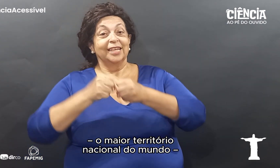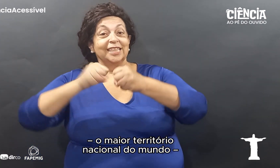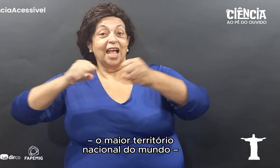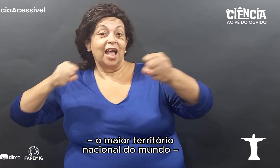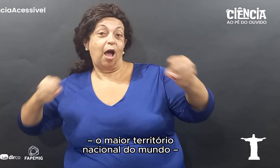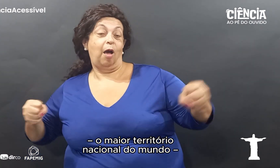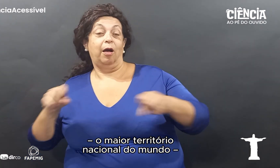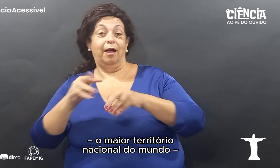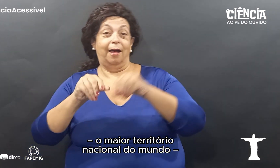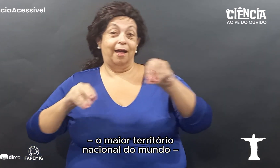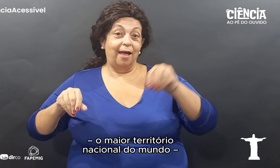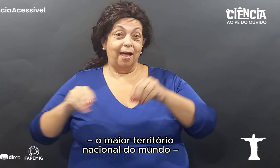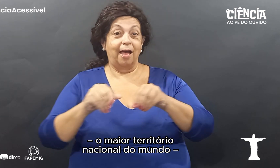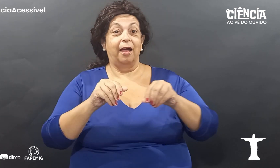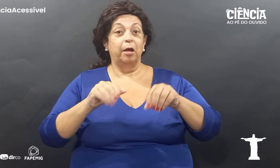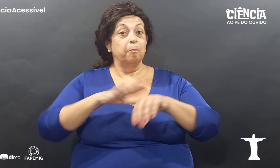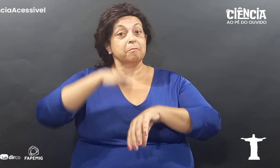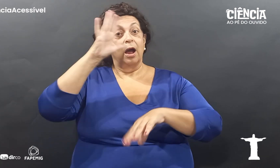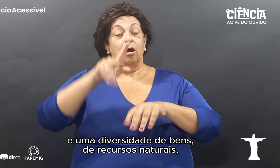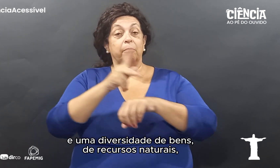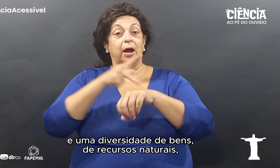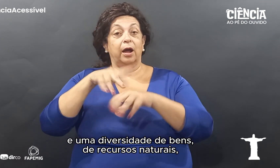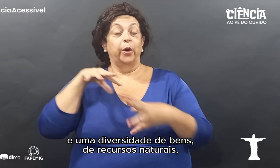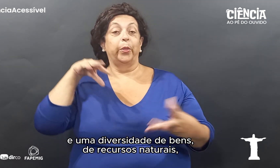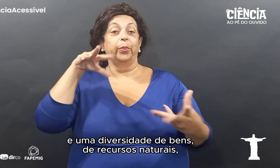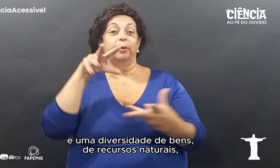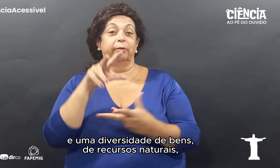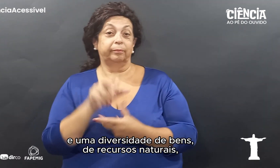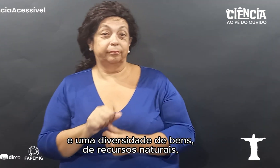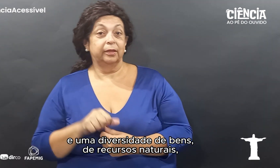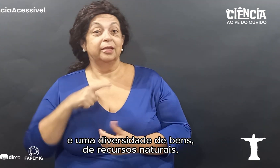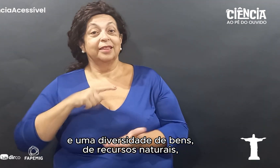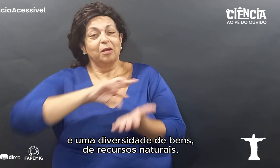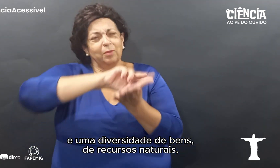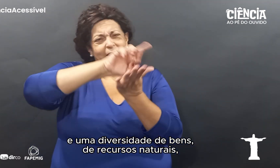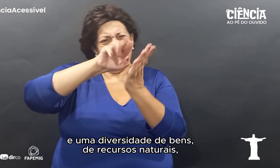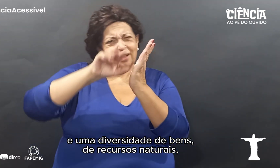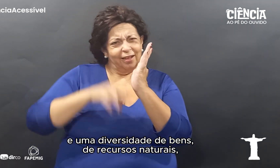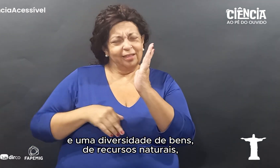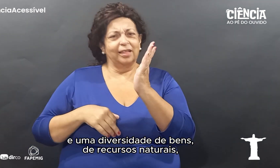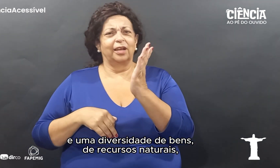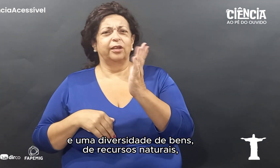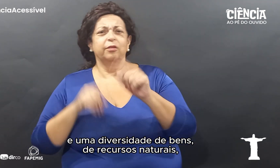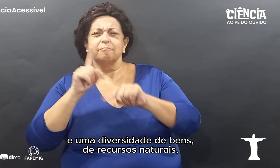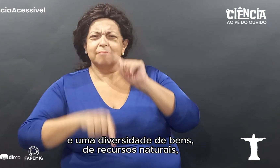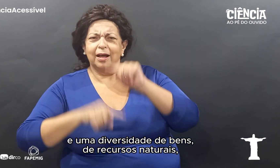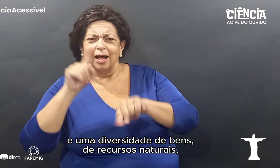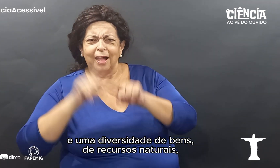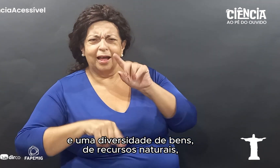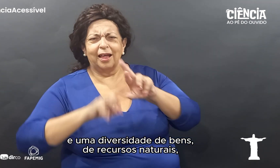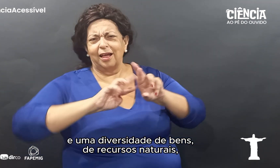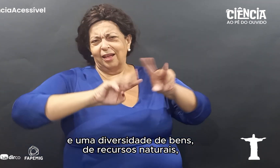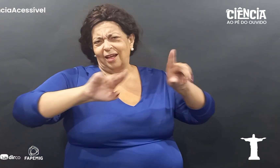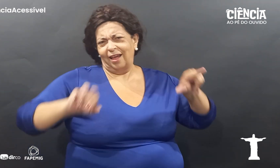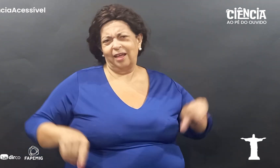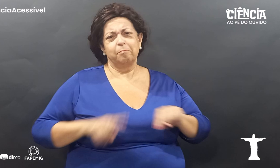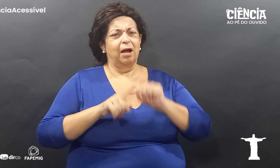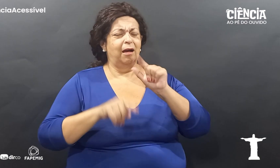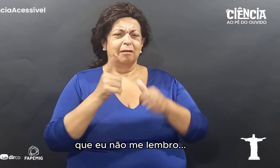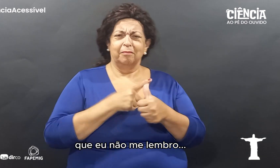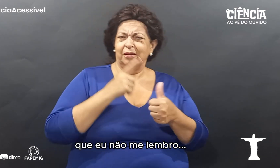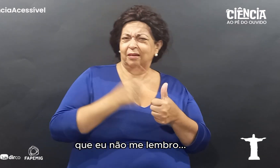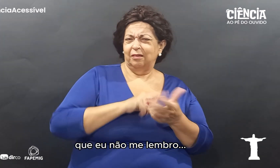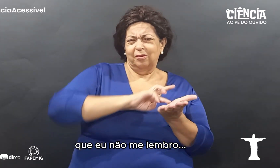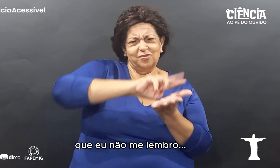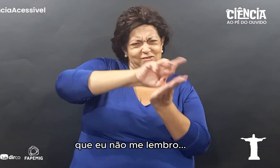maior território nacional do mundo, e uma diversidade de bens, de recursos naturais,